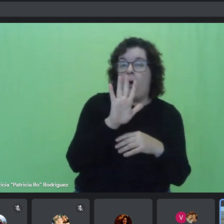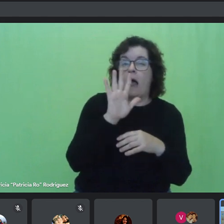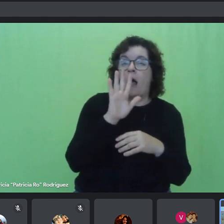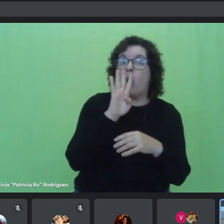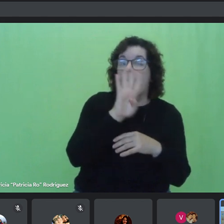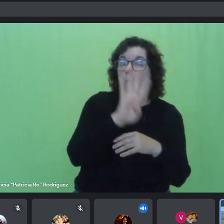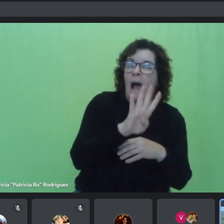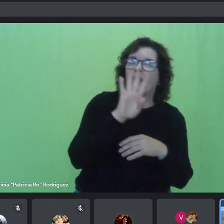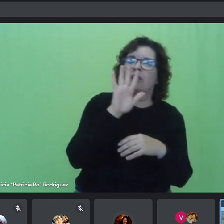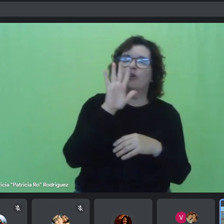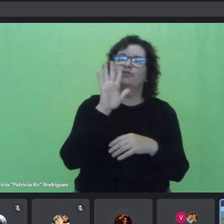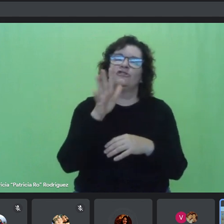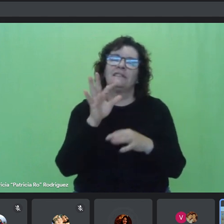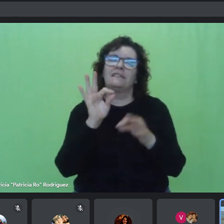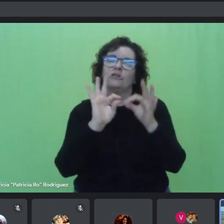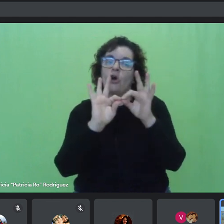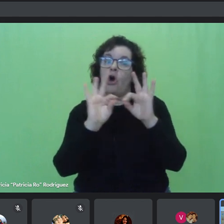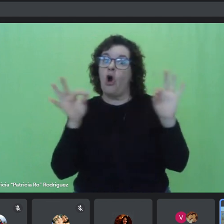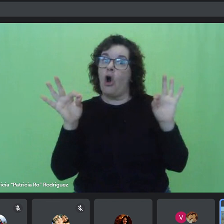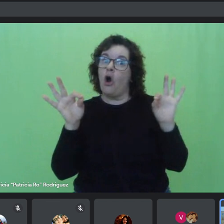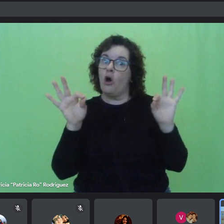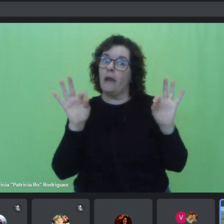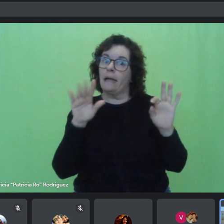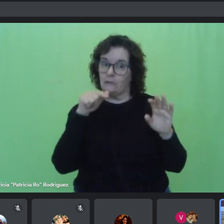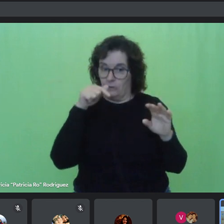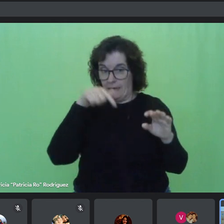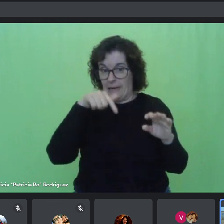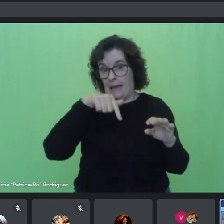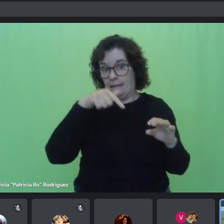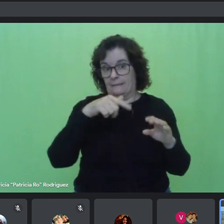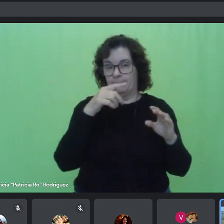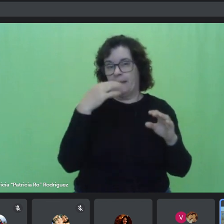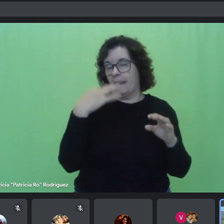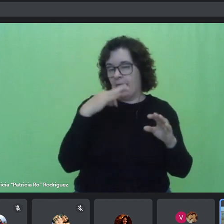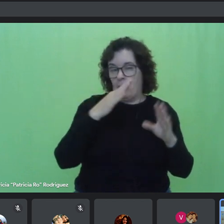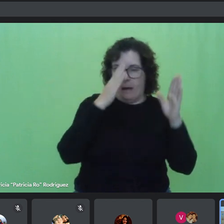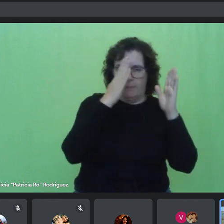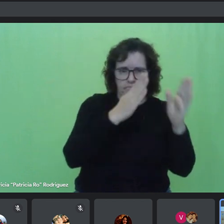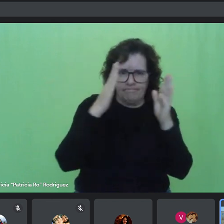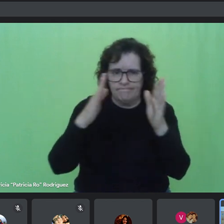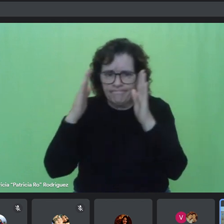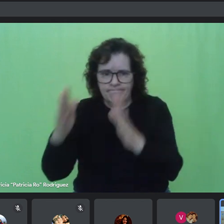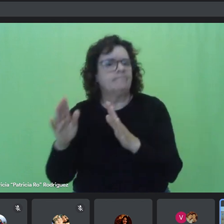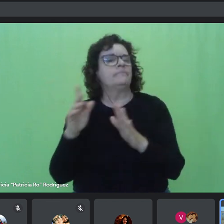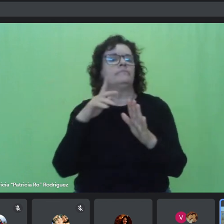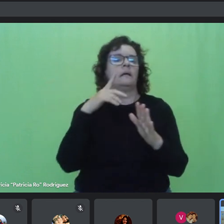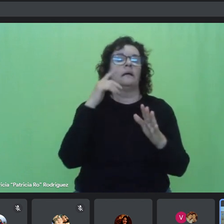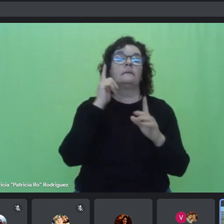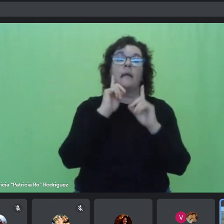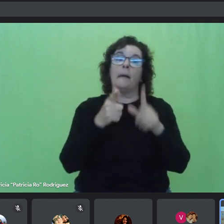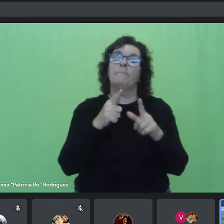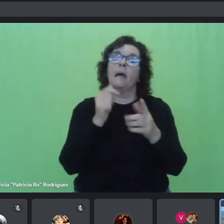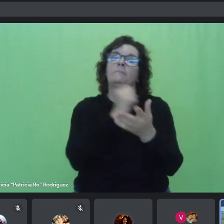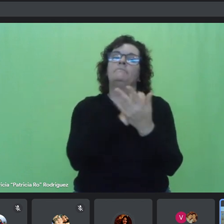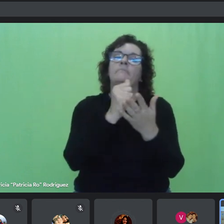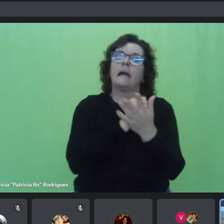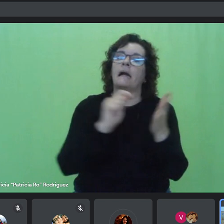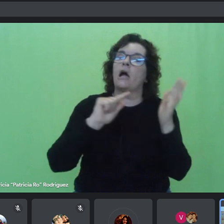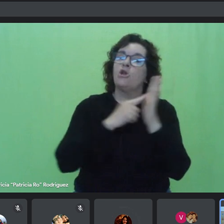oraciones, que ahí sí van a separar en bloques, marcar los núcleos, ¿sí? Y traducir.